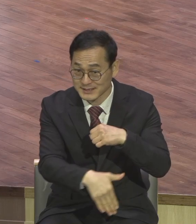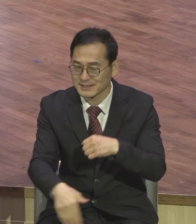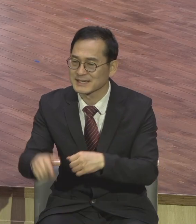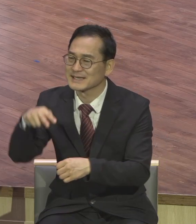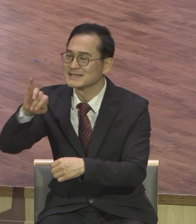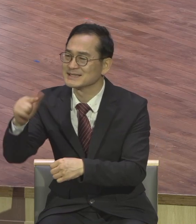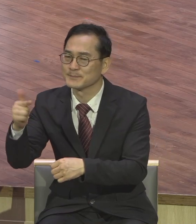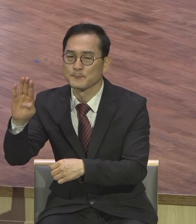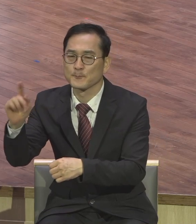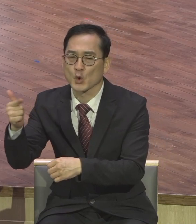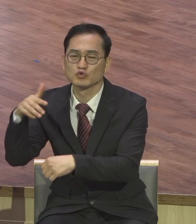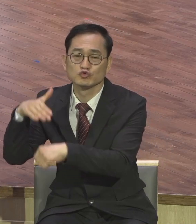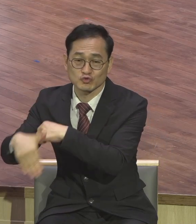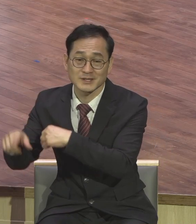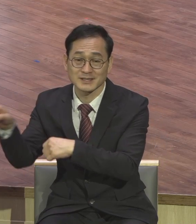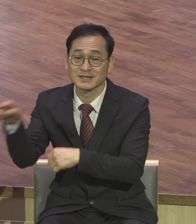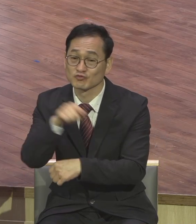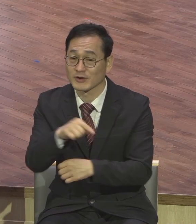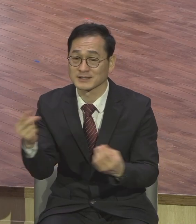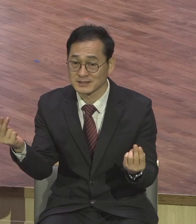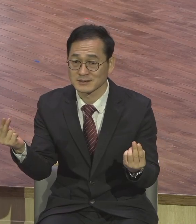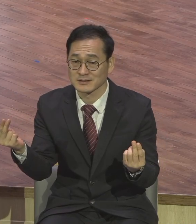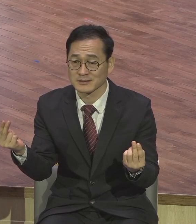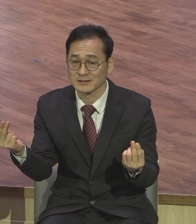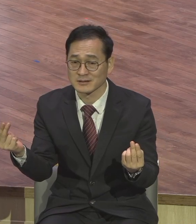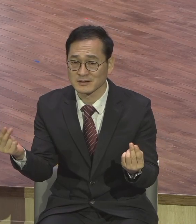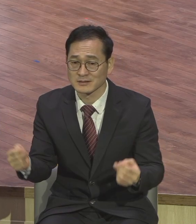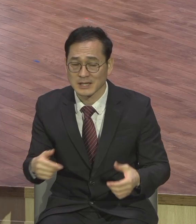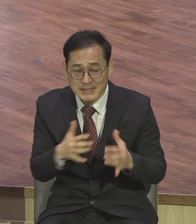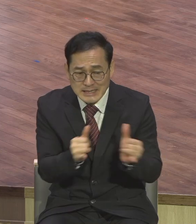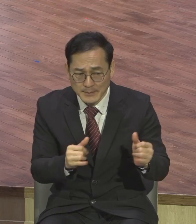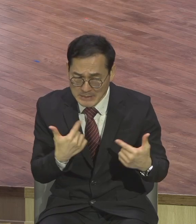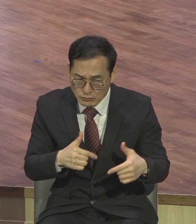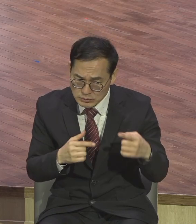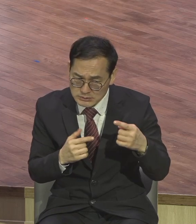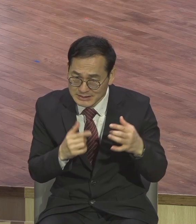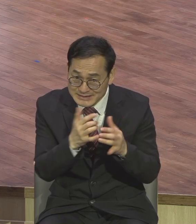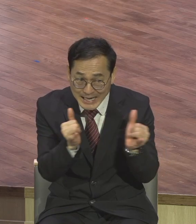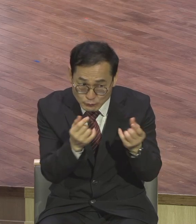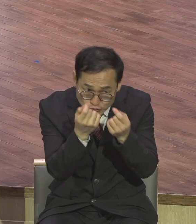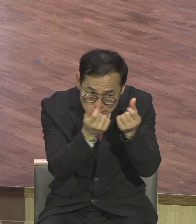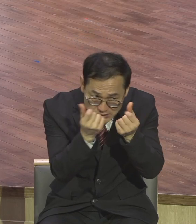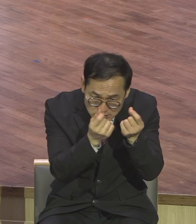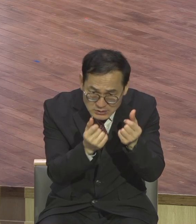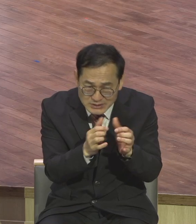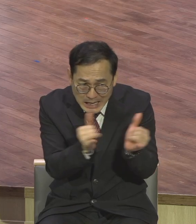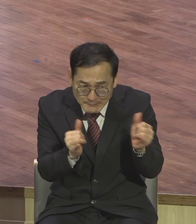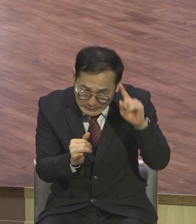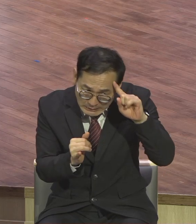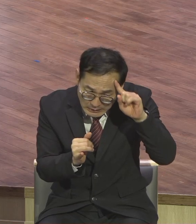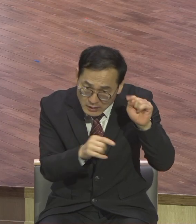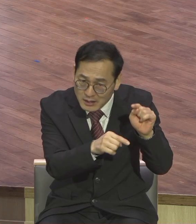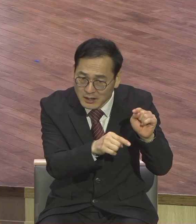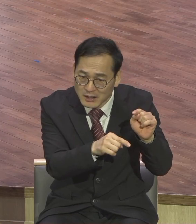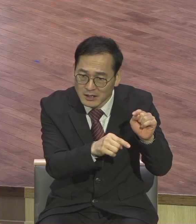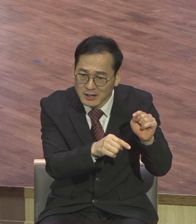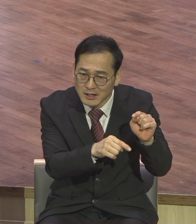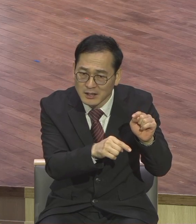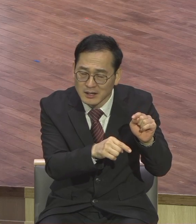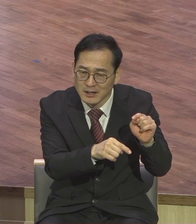반응, 사람 의식하고 이런 사람들 하나님 안 믿는 사람이에요. 그 하나님 관심 없어요. 뭐 알긴